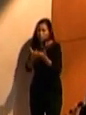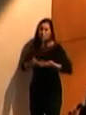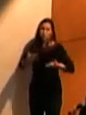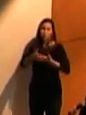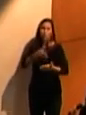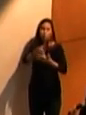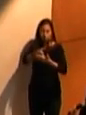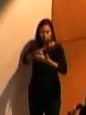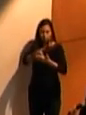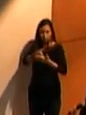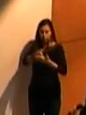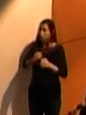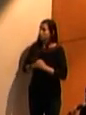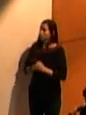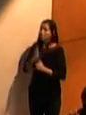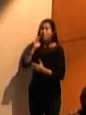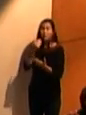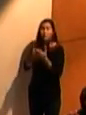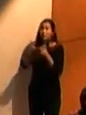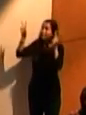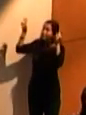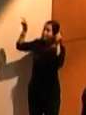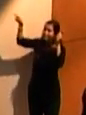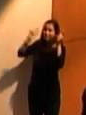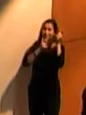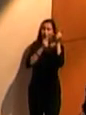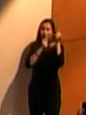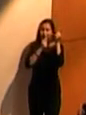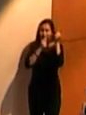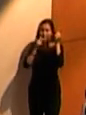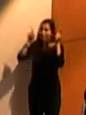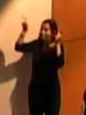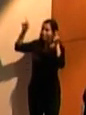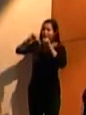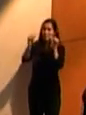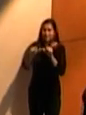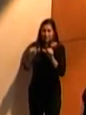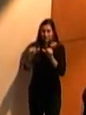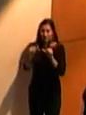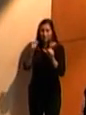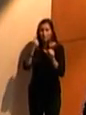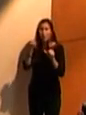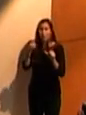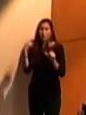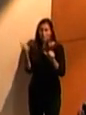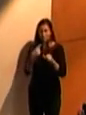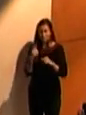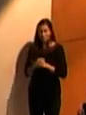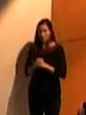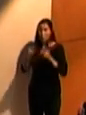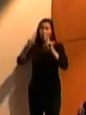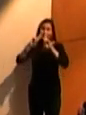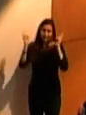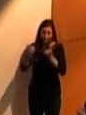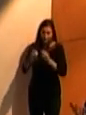En cela, la notion de design for all, donc en anglais, en français, design universel, peut apparaître comme un idéal